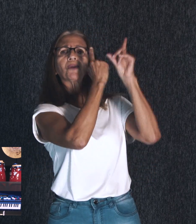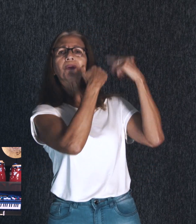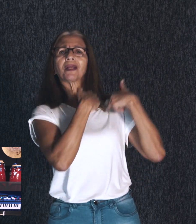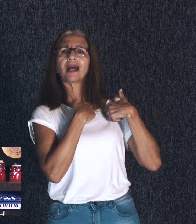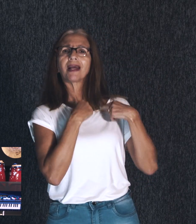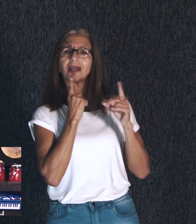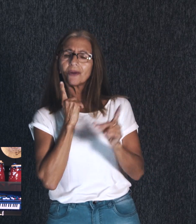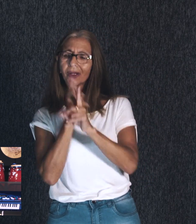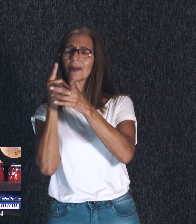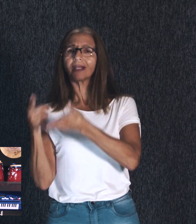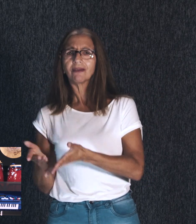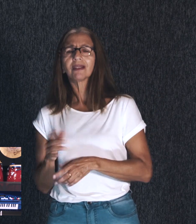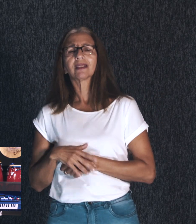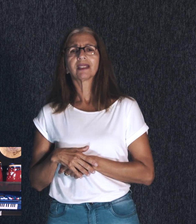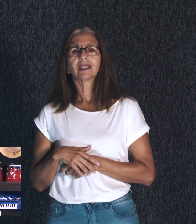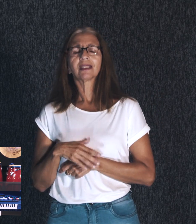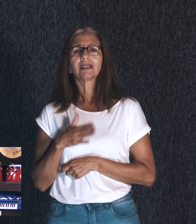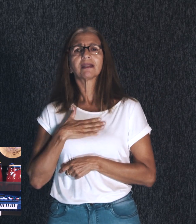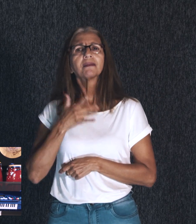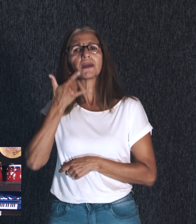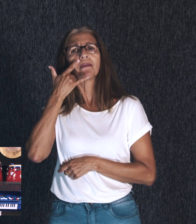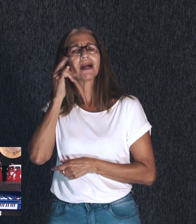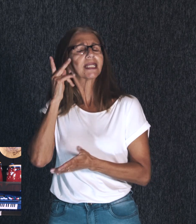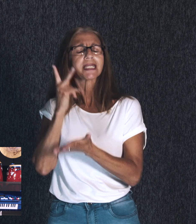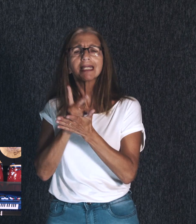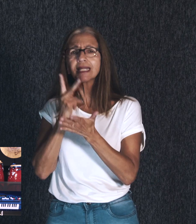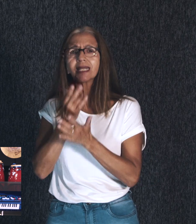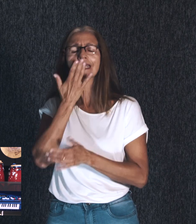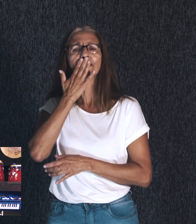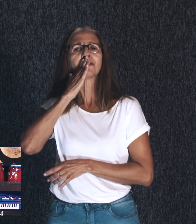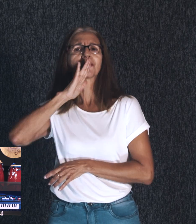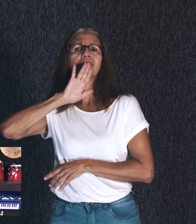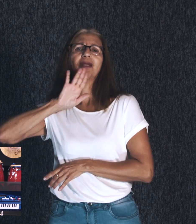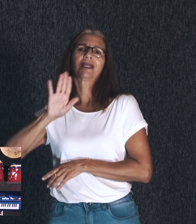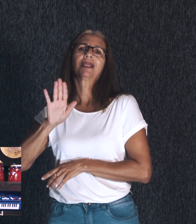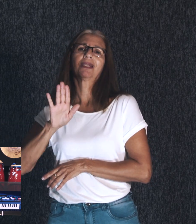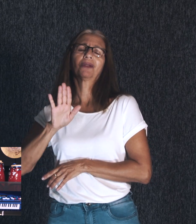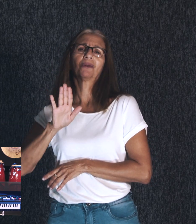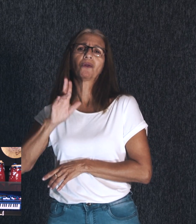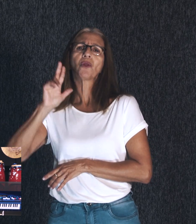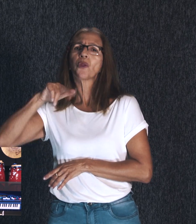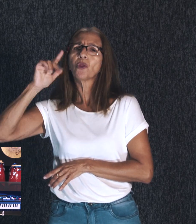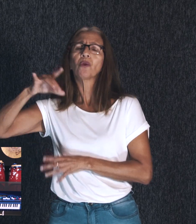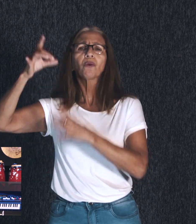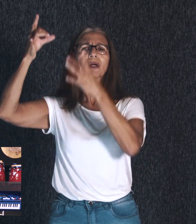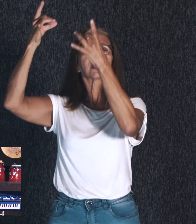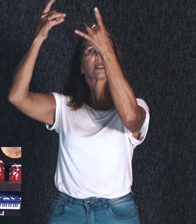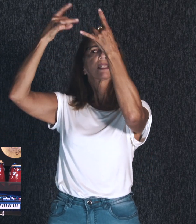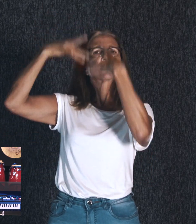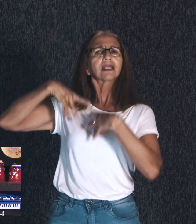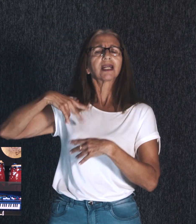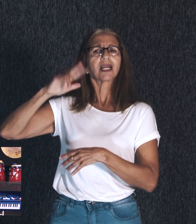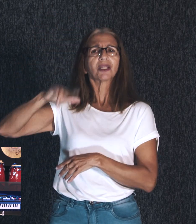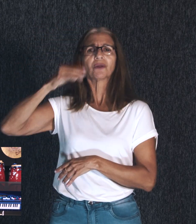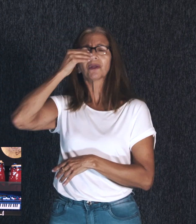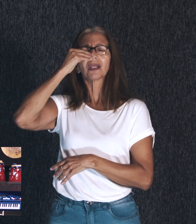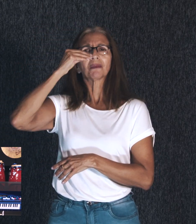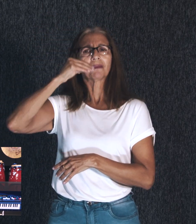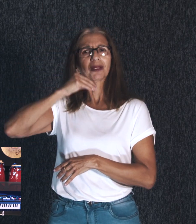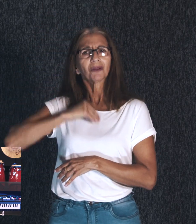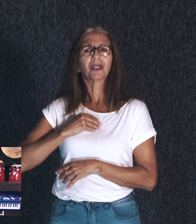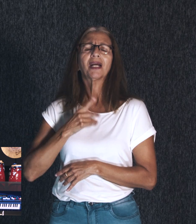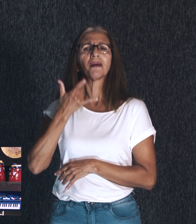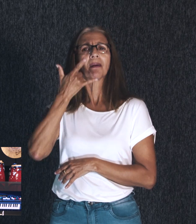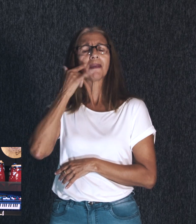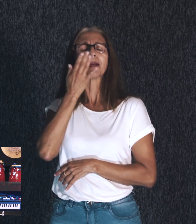meu pai sempre prometeu que onde ele estiver, ele vem para estar comigo. Meu pai prometeu que sempre irá estar ao